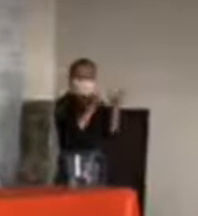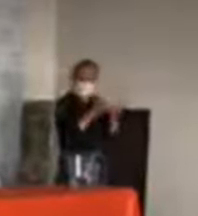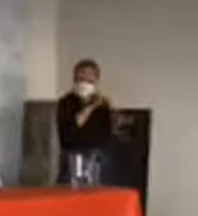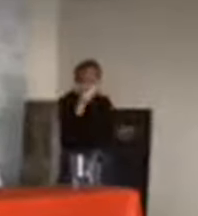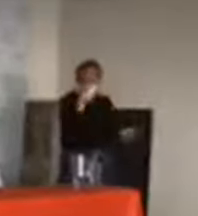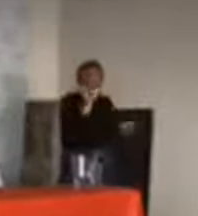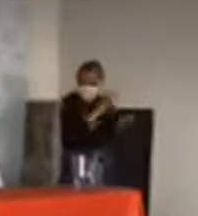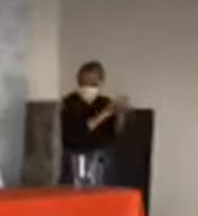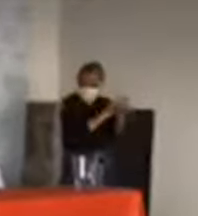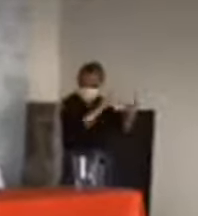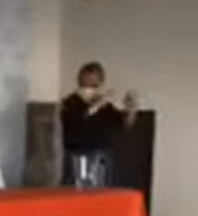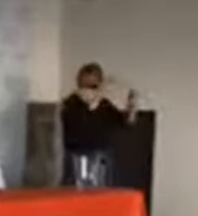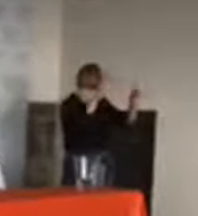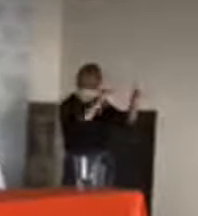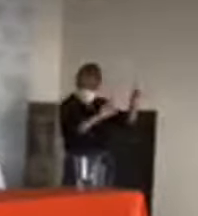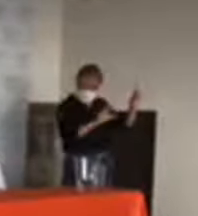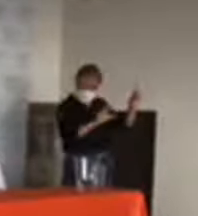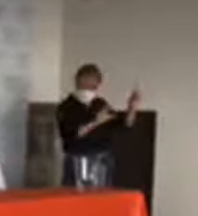apoyo